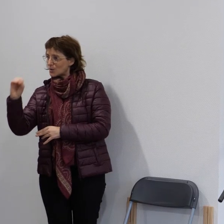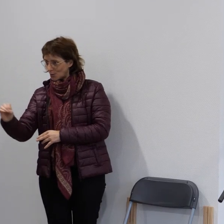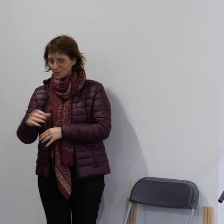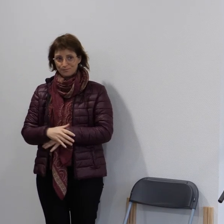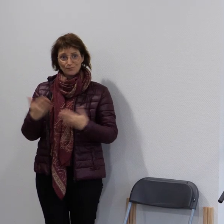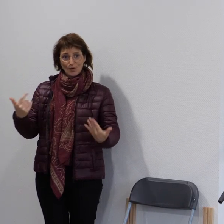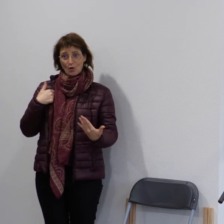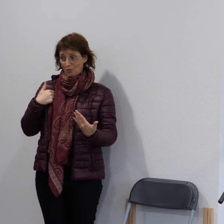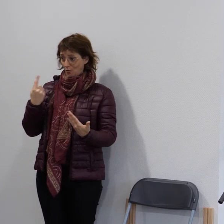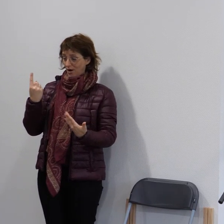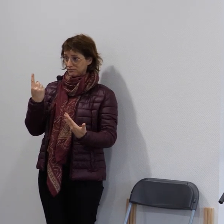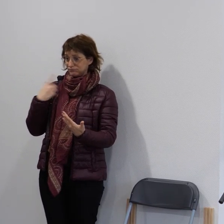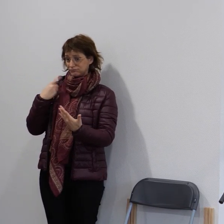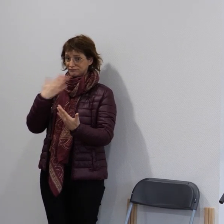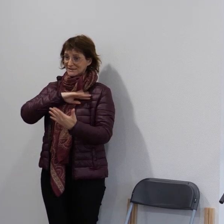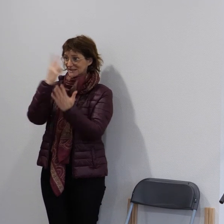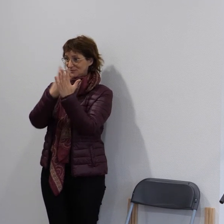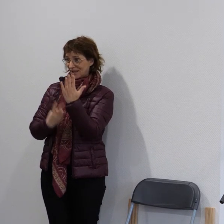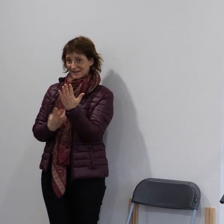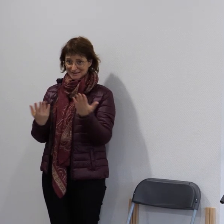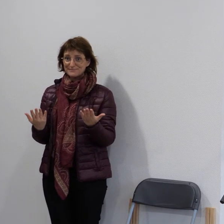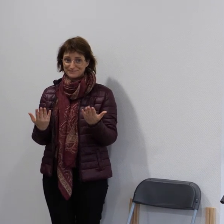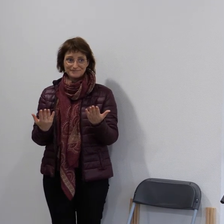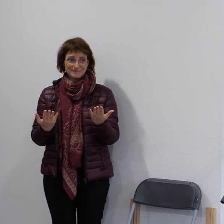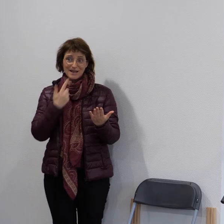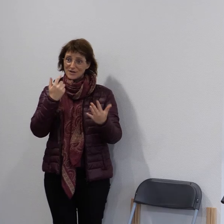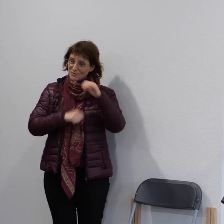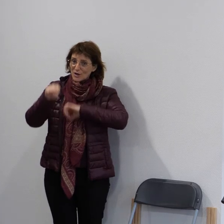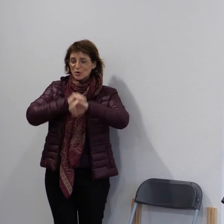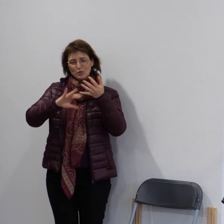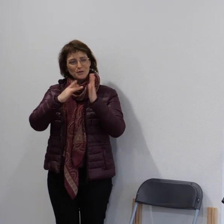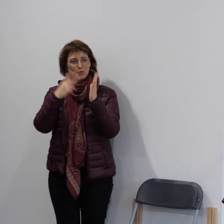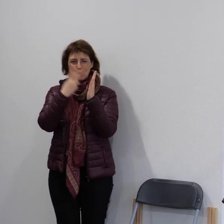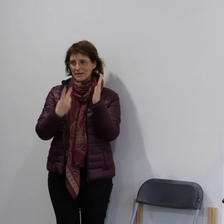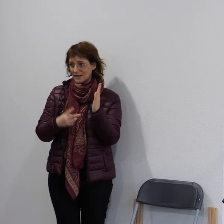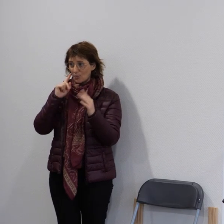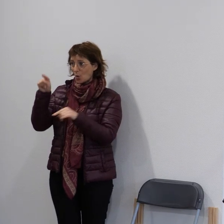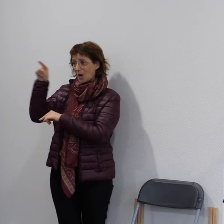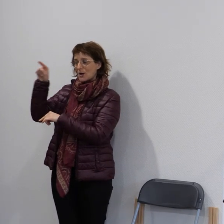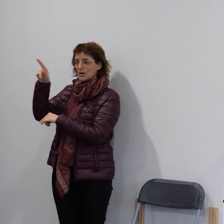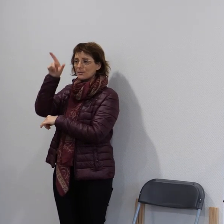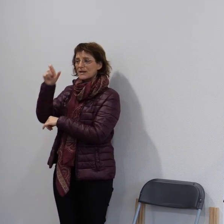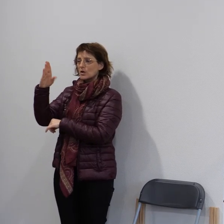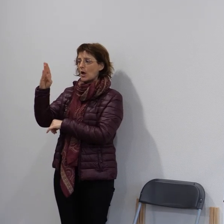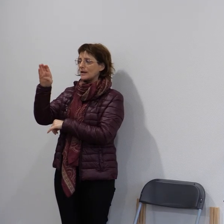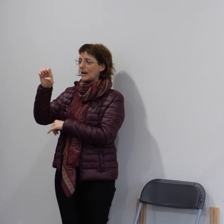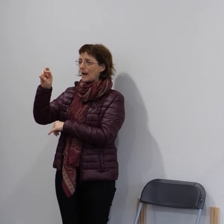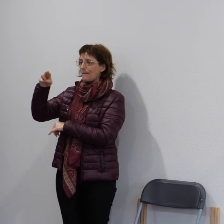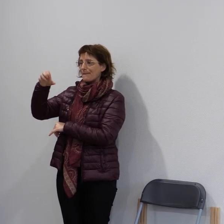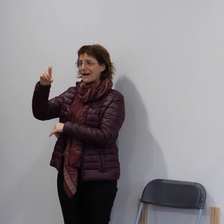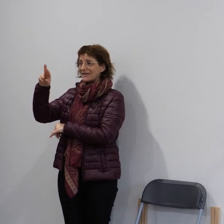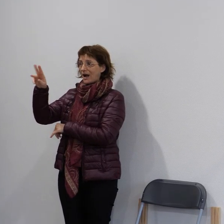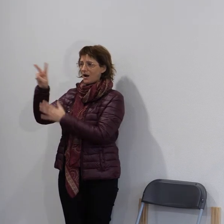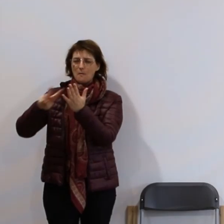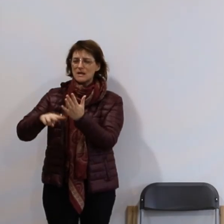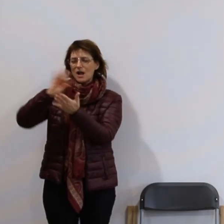suis l'illustrateur, c'est-à-dire que je me suis occupé des dessins, parce que Bernard, il est un très bon écrivain, mais il est